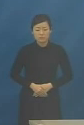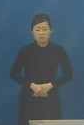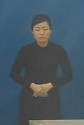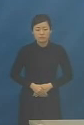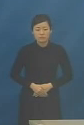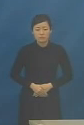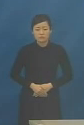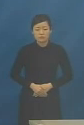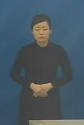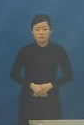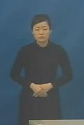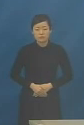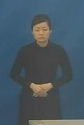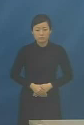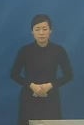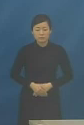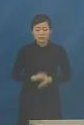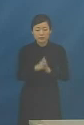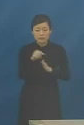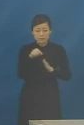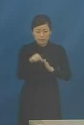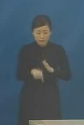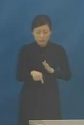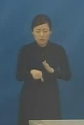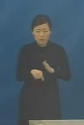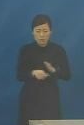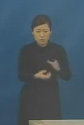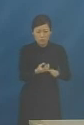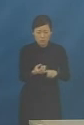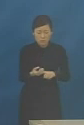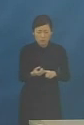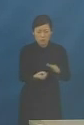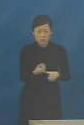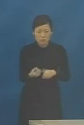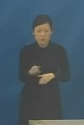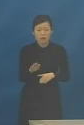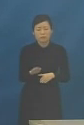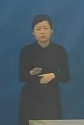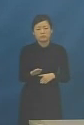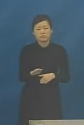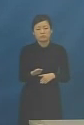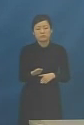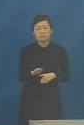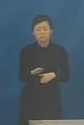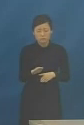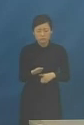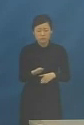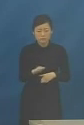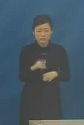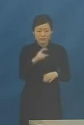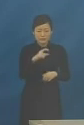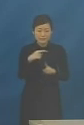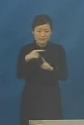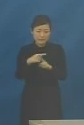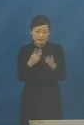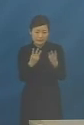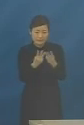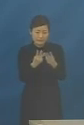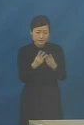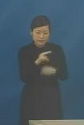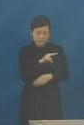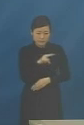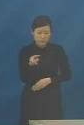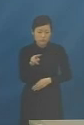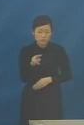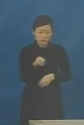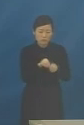ねそれで県内でも発症例があるとで必ず志摩 ct 値を見ると感染力は弱いもの